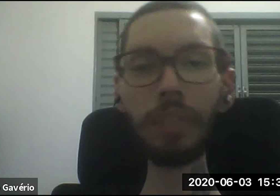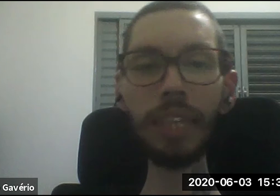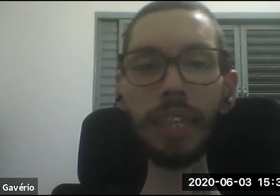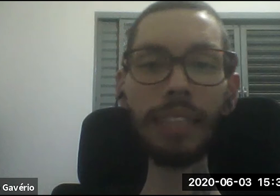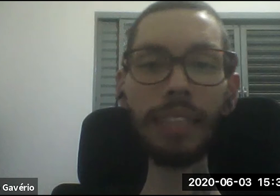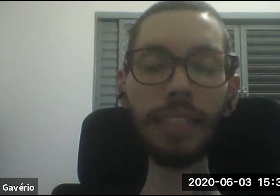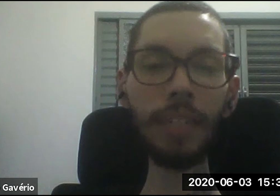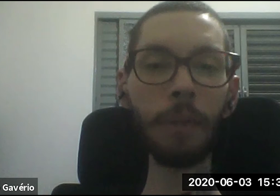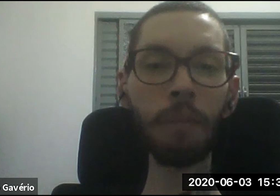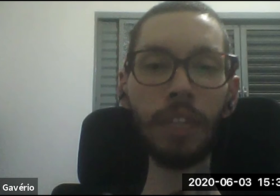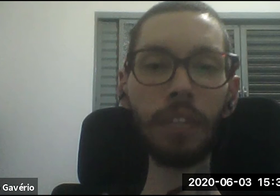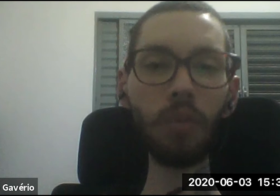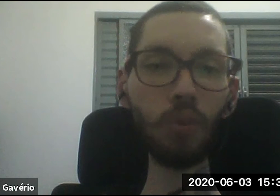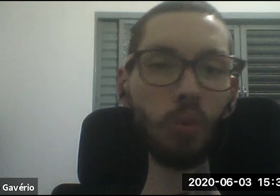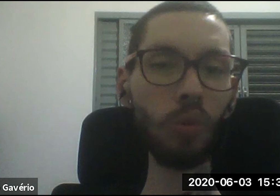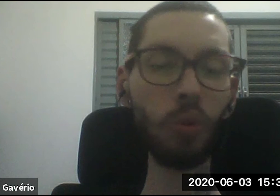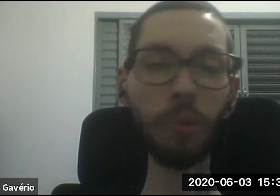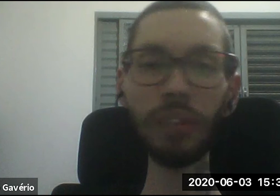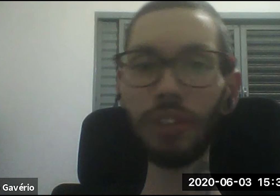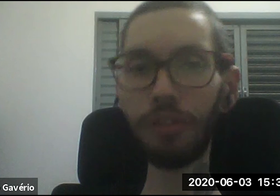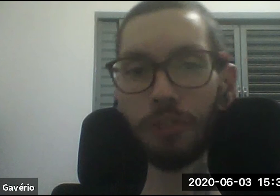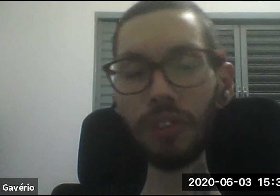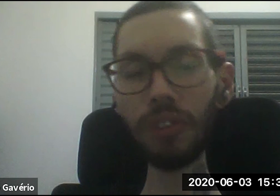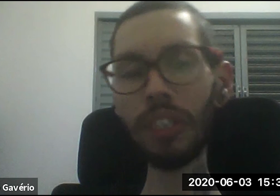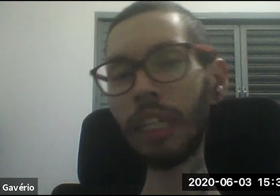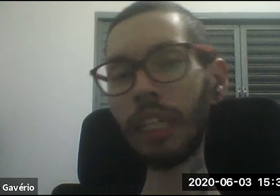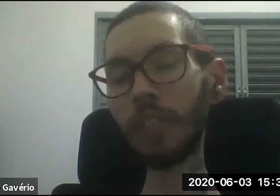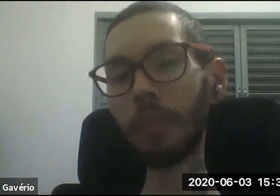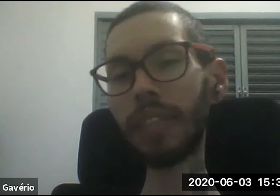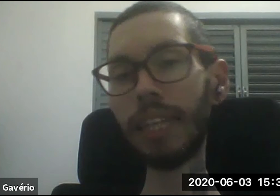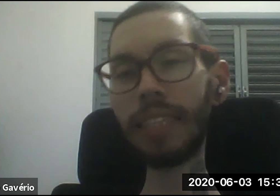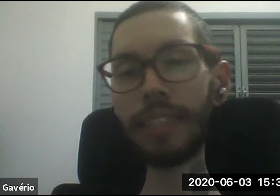fosse especialista nisso tudo, como se a gente fosse